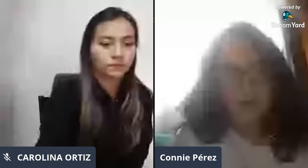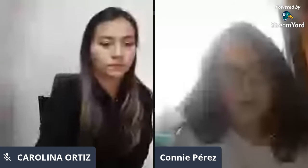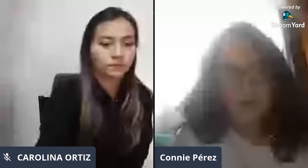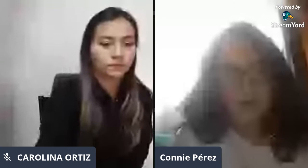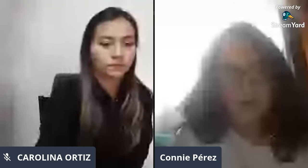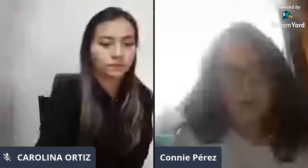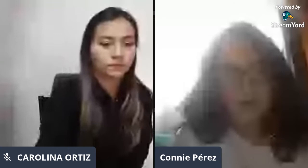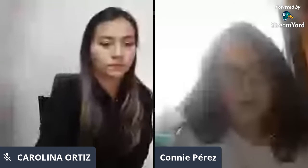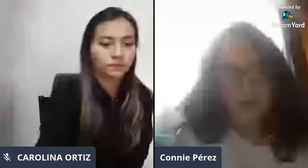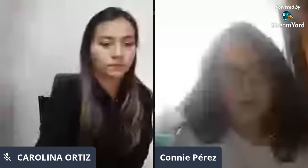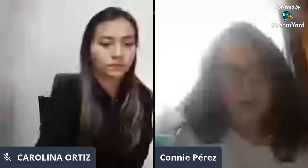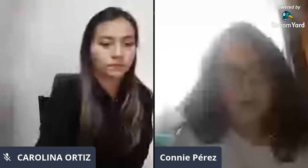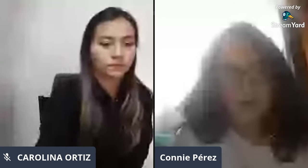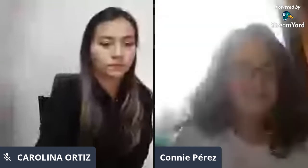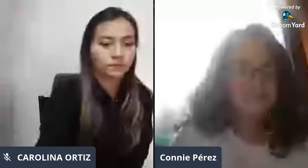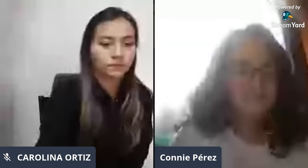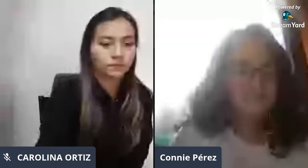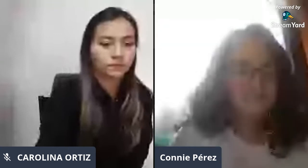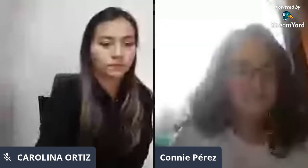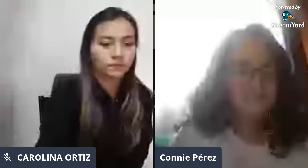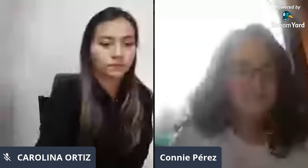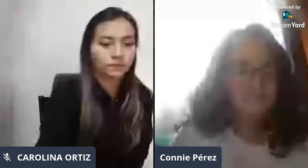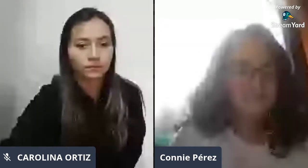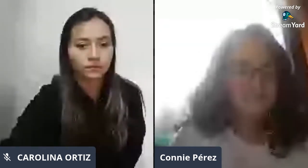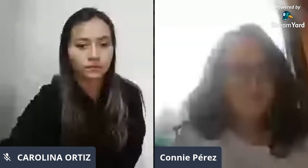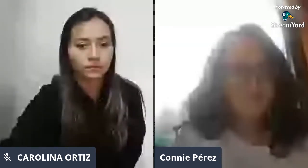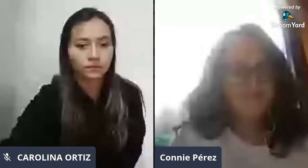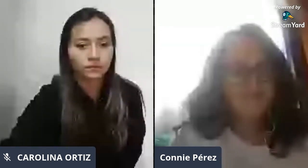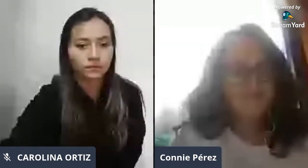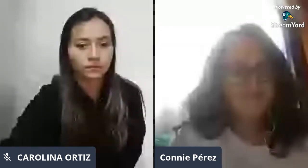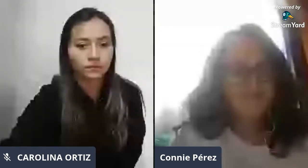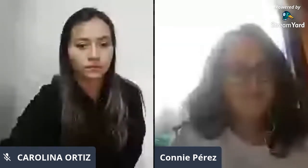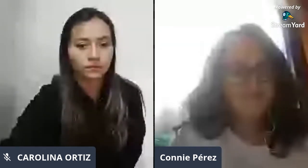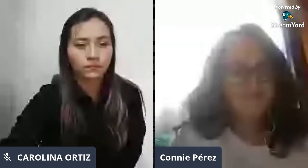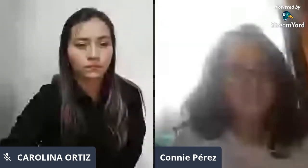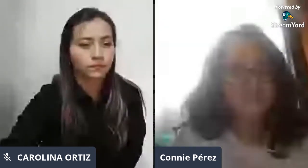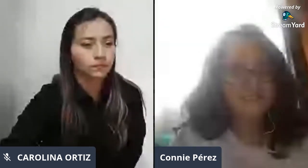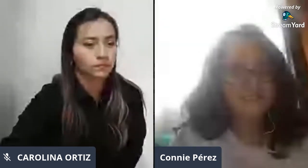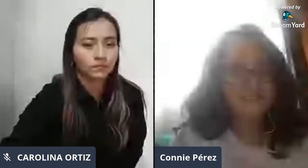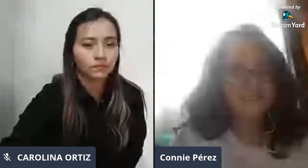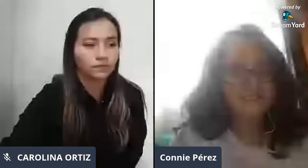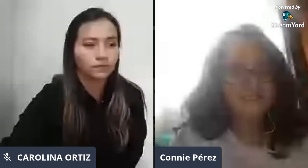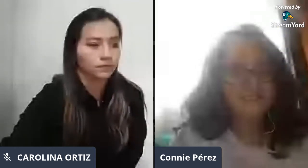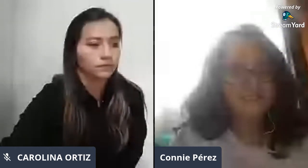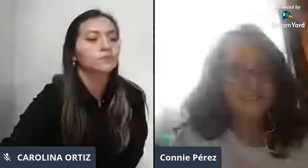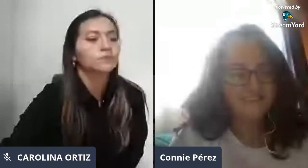¿Aló? ¿Me oyes? ¿O me oyes? No sé si me escuchan.